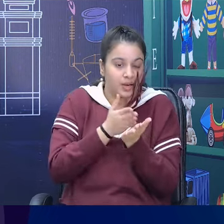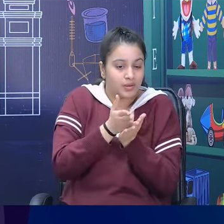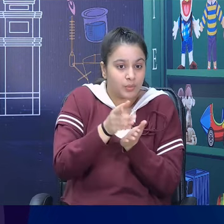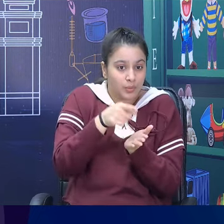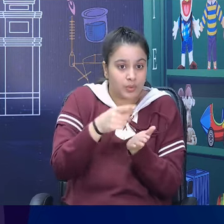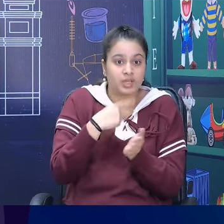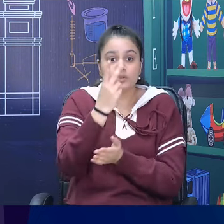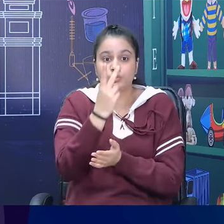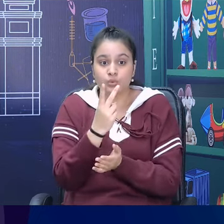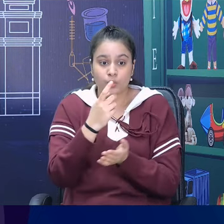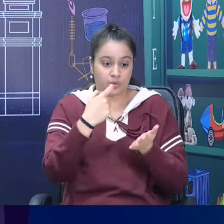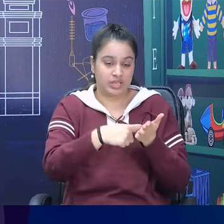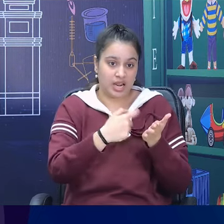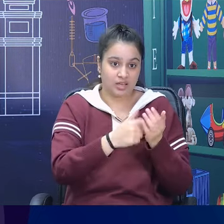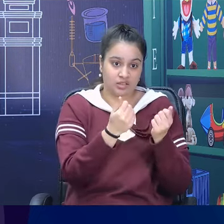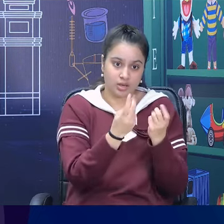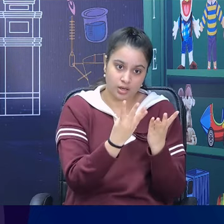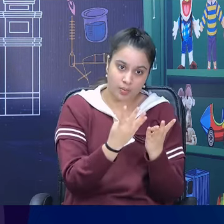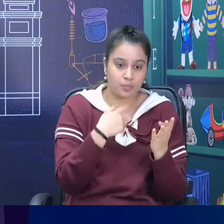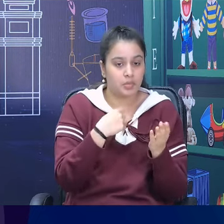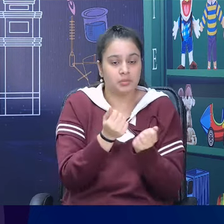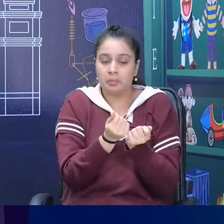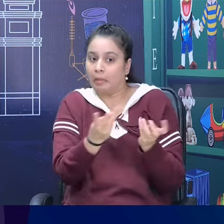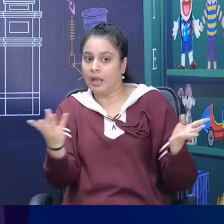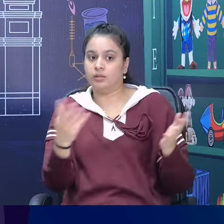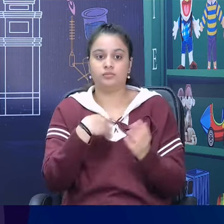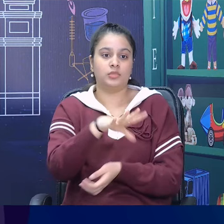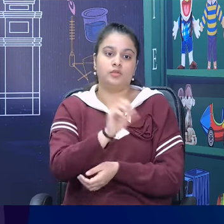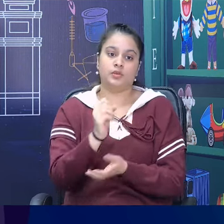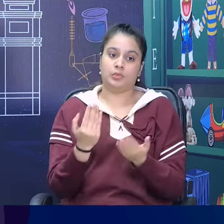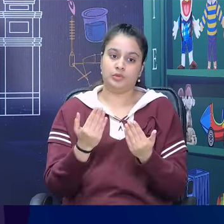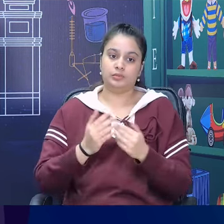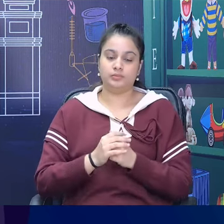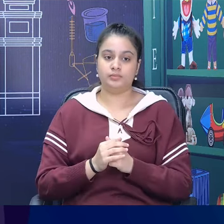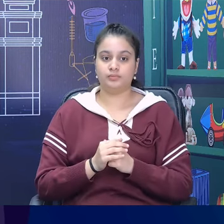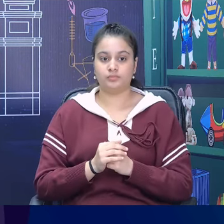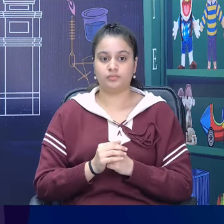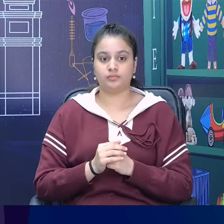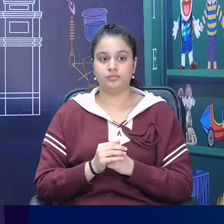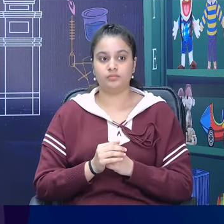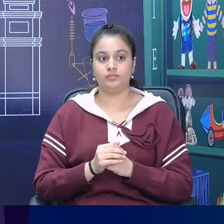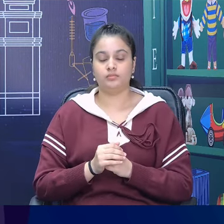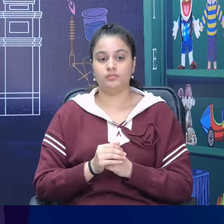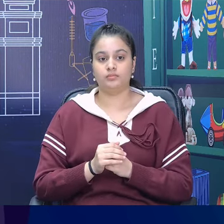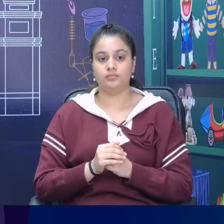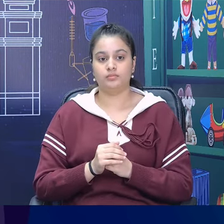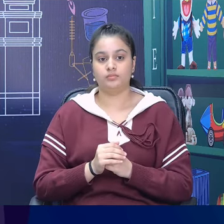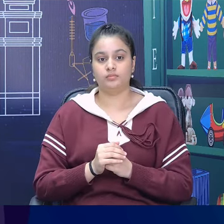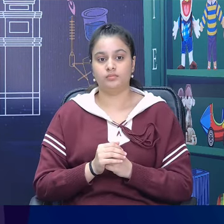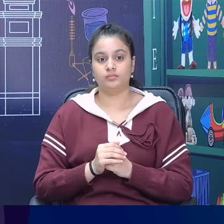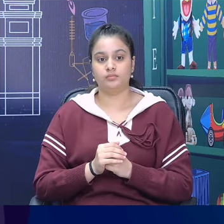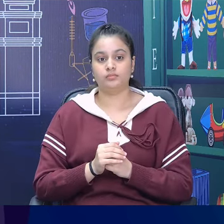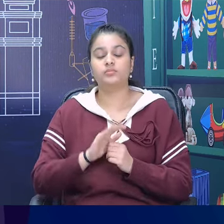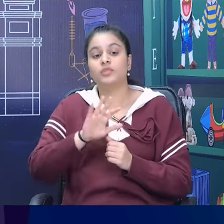दो रेशनल नंबर्स के बीच में हम अनलिमिटेड रेशनल नंबर्स को फाइंड आउट कर सकते हैं जी साथ ही साथ जब हम बात करते हैं